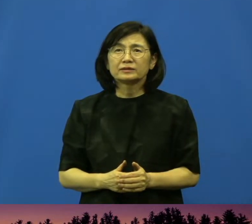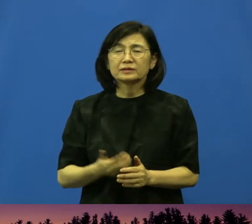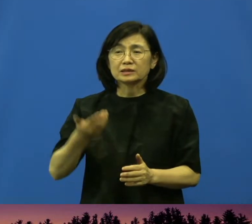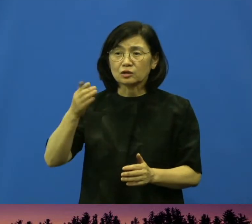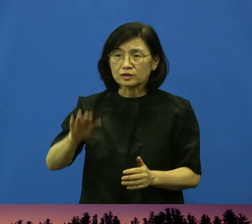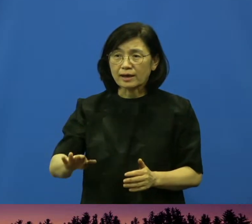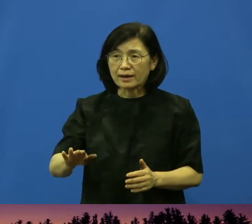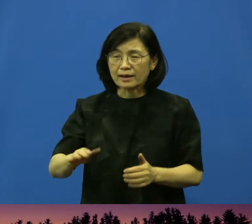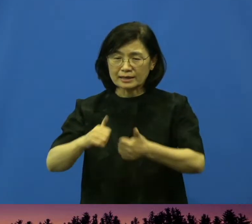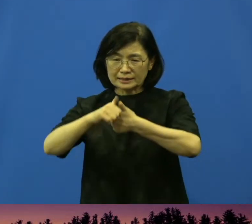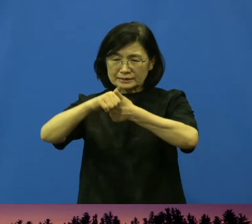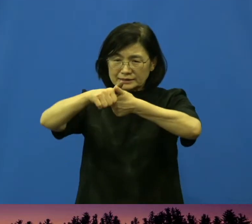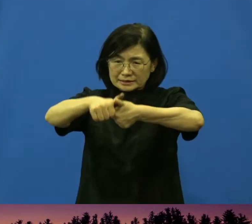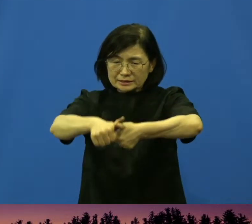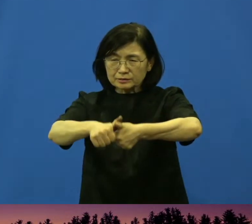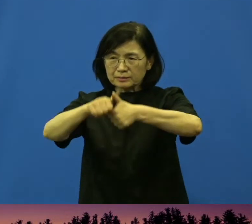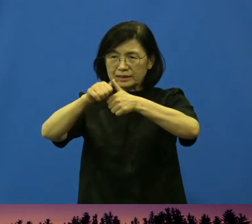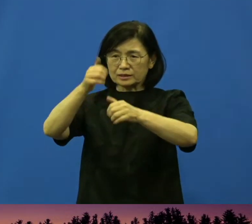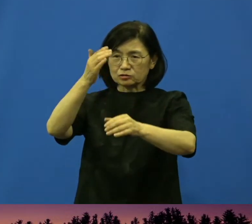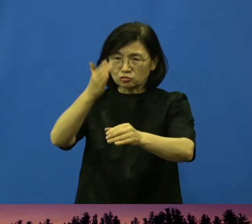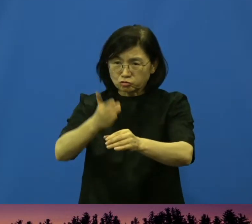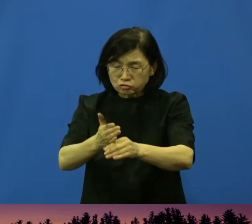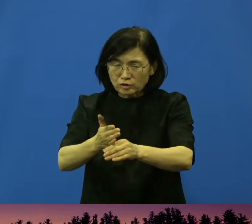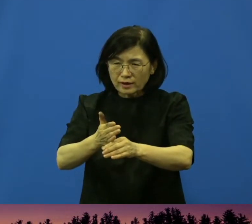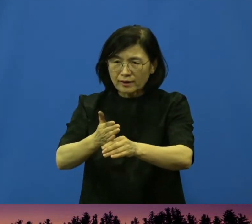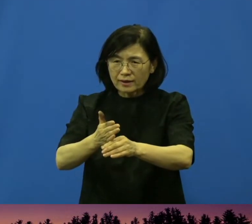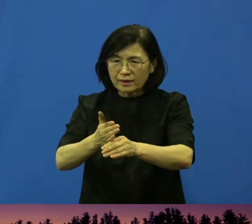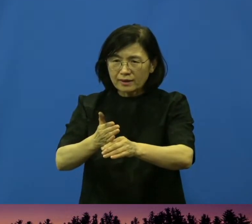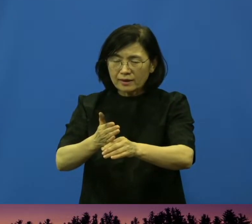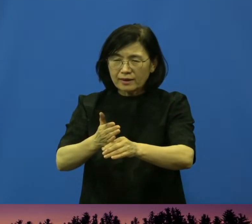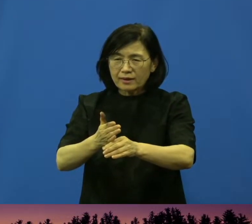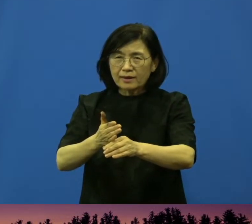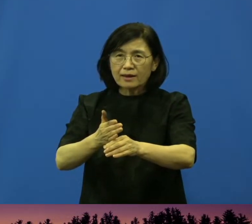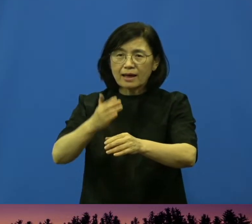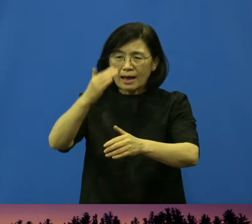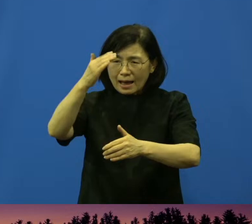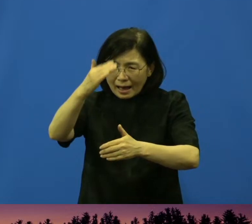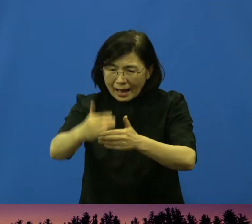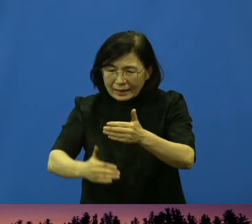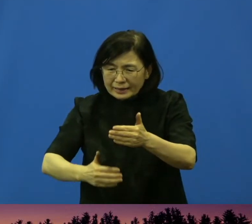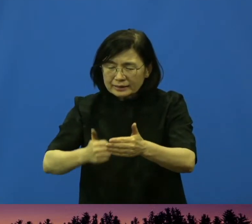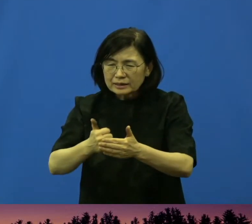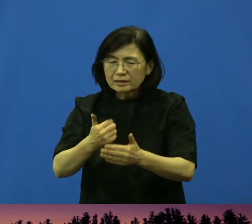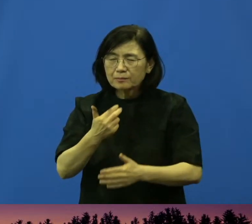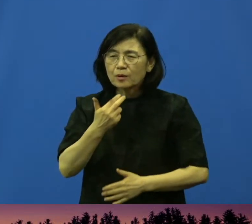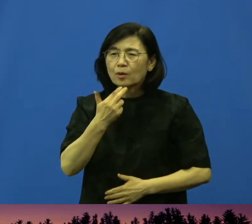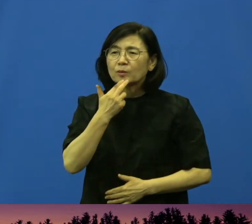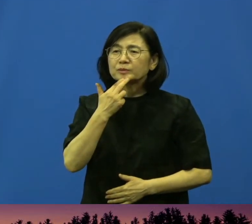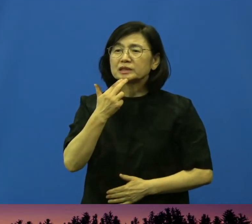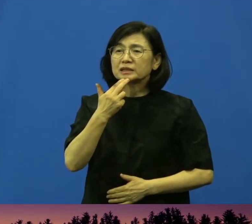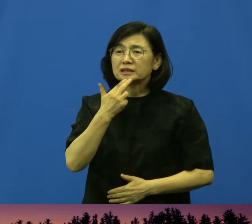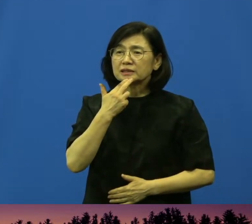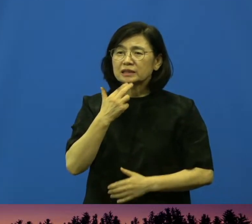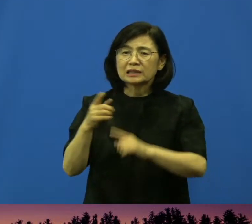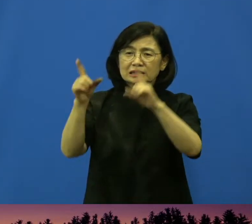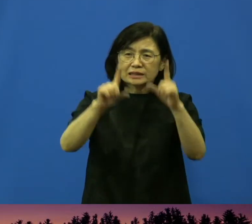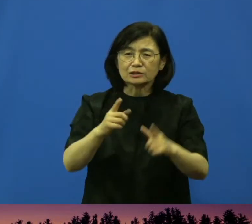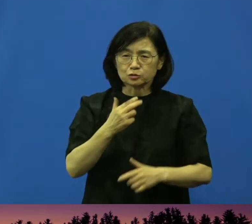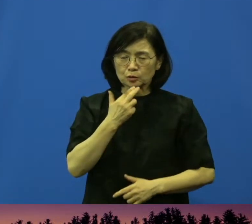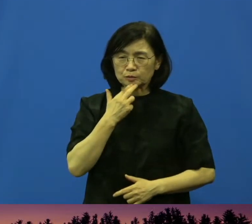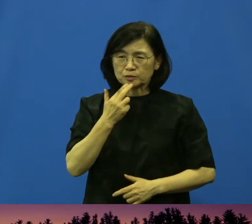없이는 내가 살 수가 없습니다. 당신이 나에게 축복하지 않으면 나는 가지